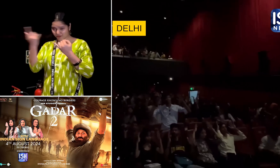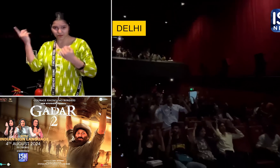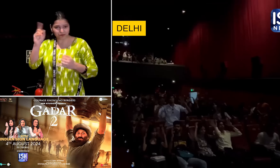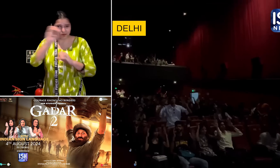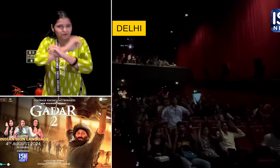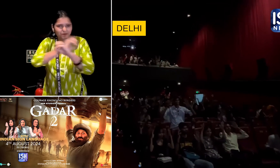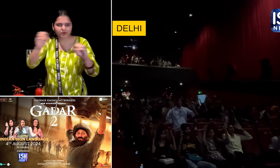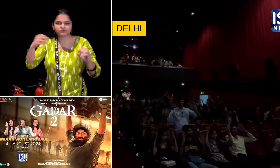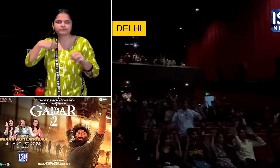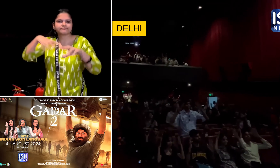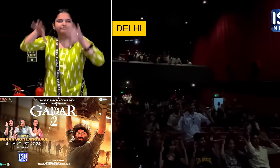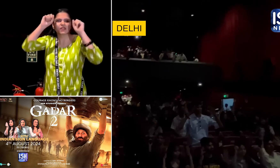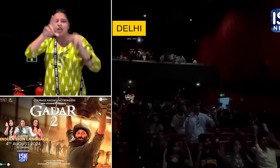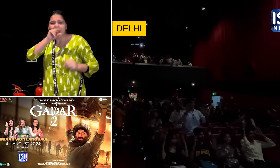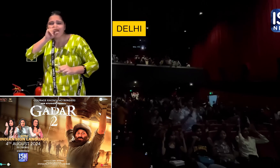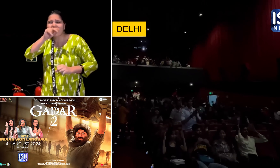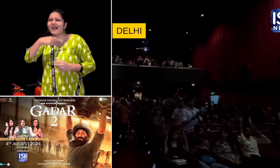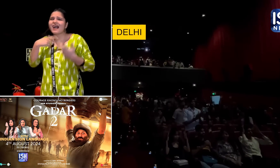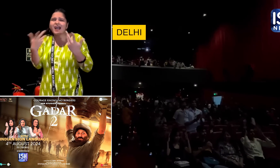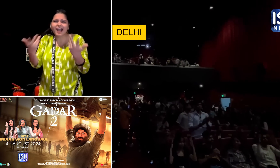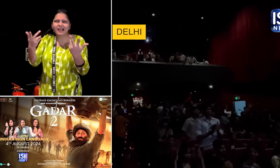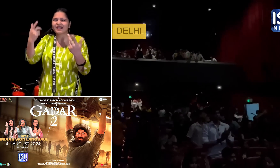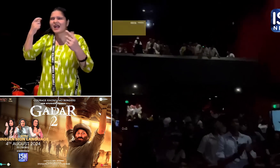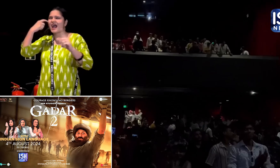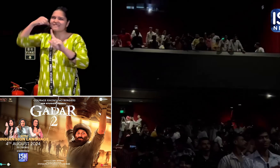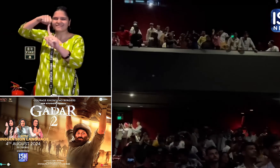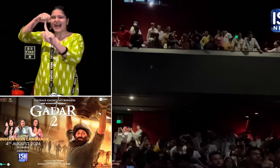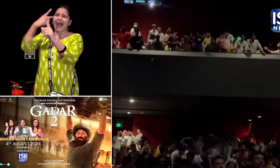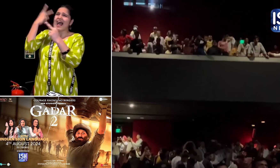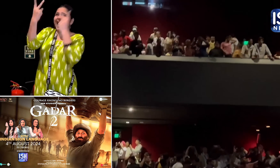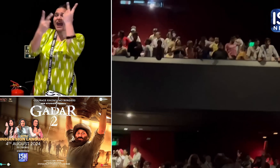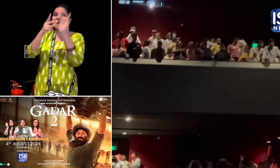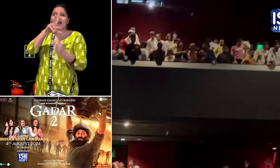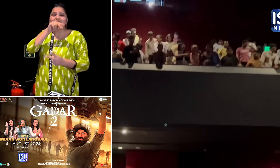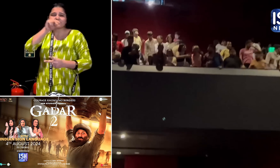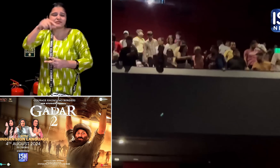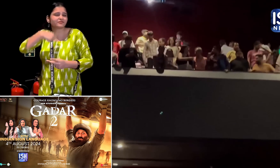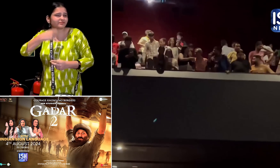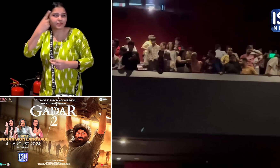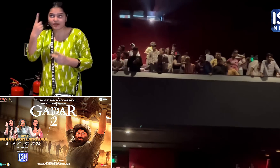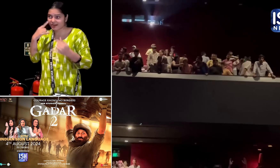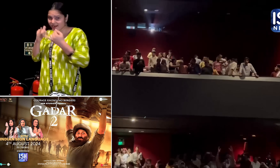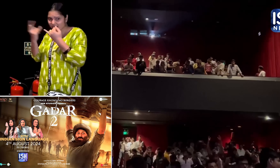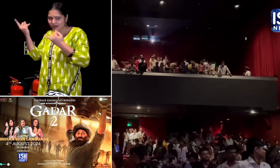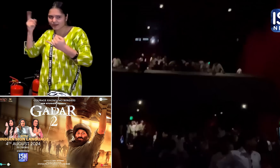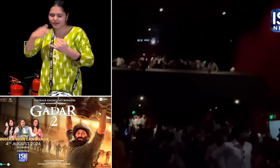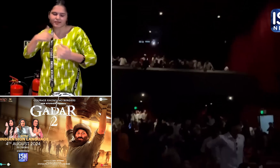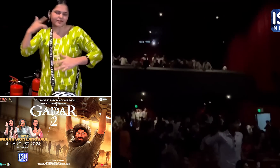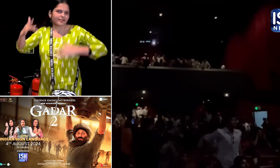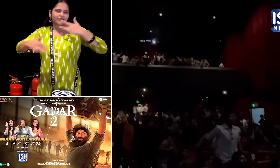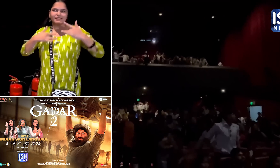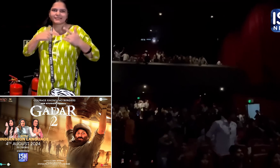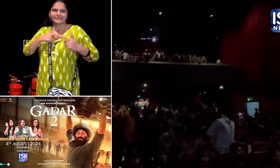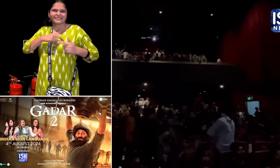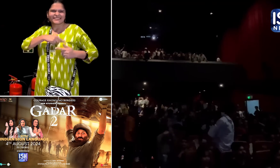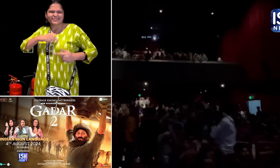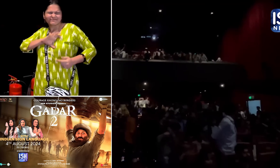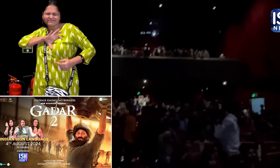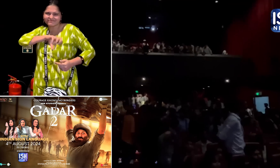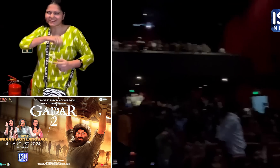था। आईएसएल इंटरप्रिटेशन के बगैर मैं डायलॉग्स नहीं समझ पाती, मैं सिर्फ एक्शन देखती रहती। आईएसएल इंटरप्रिटेशन था तो